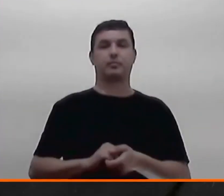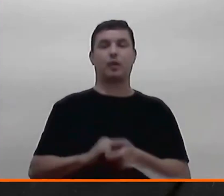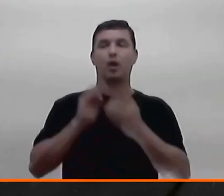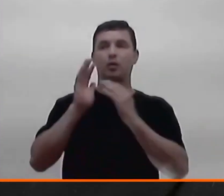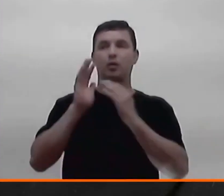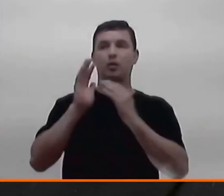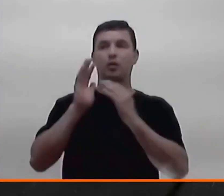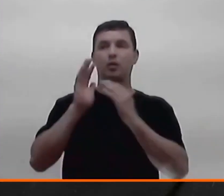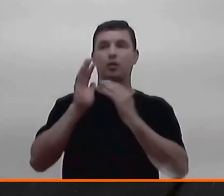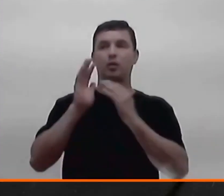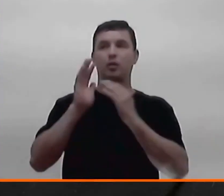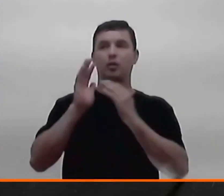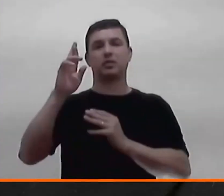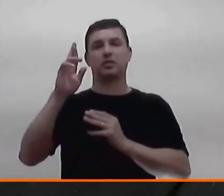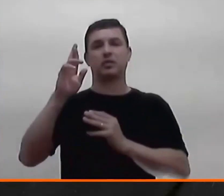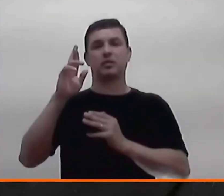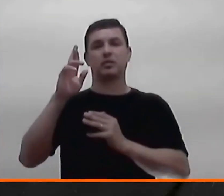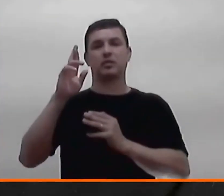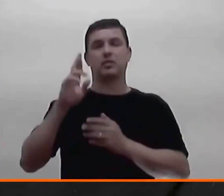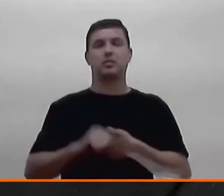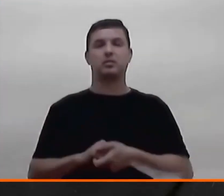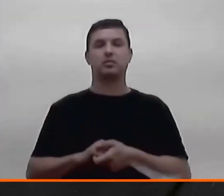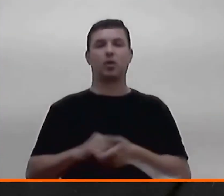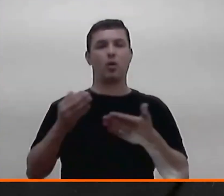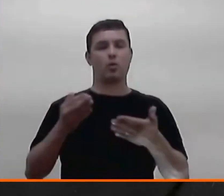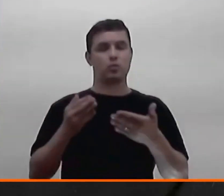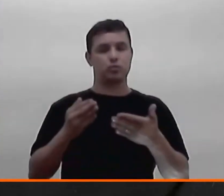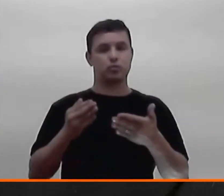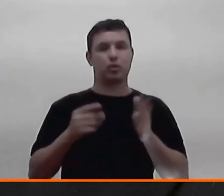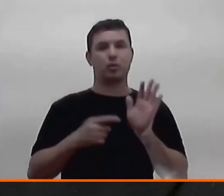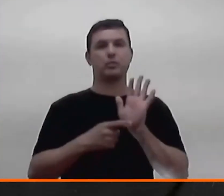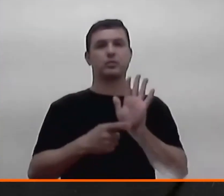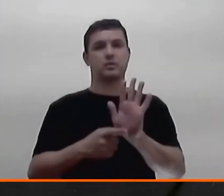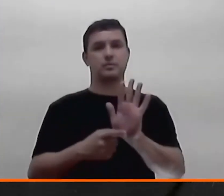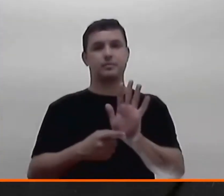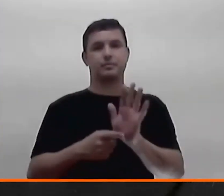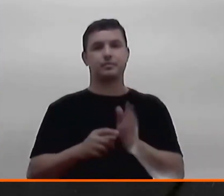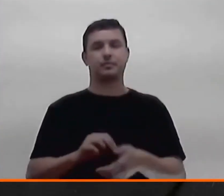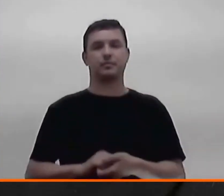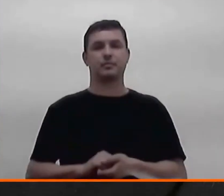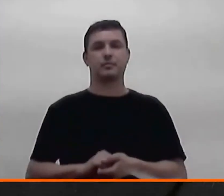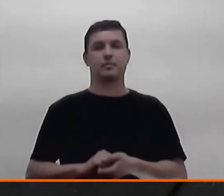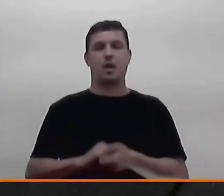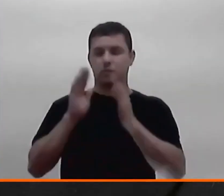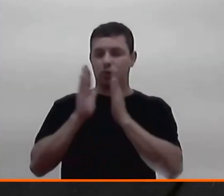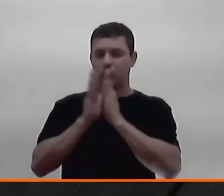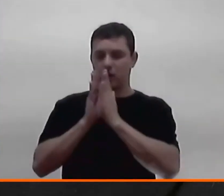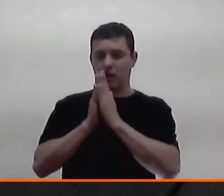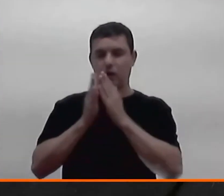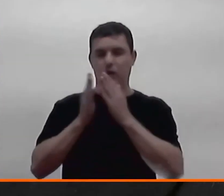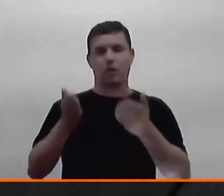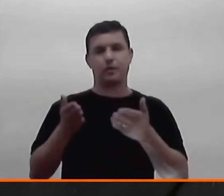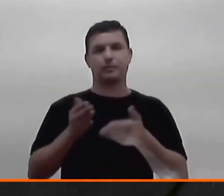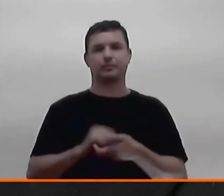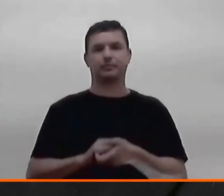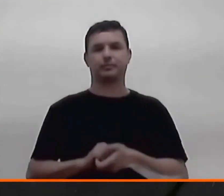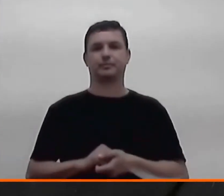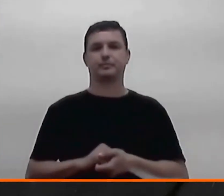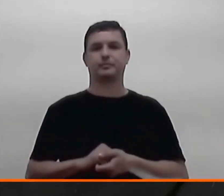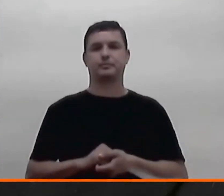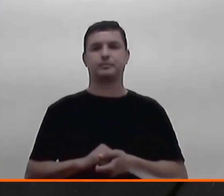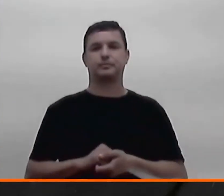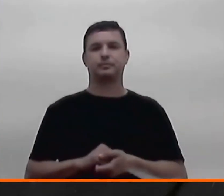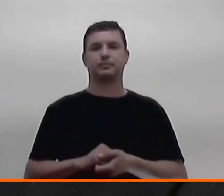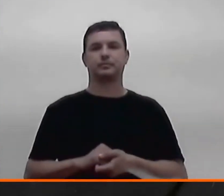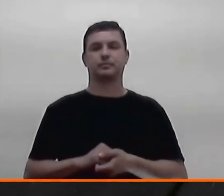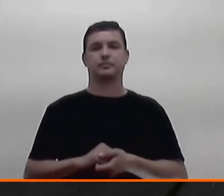pelo que nós pudemos transmitir a vocês, né? Vamos orar? E vou orar por vocês.